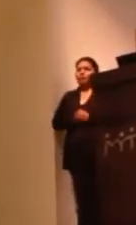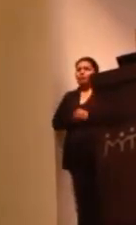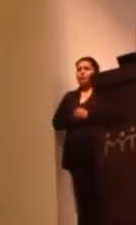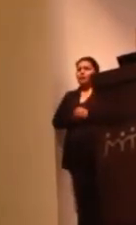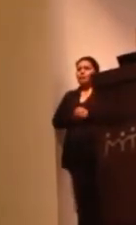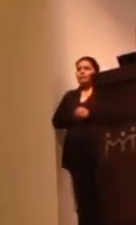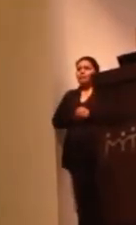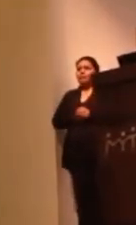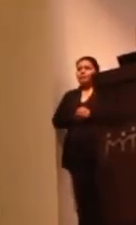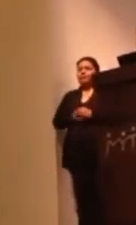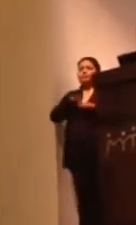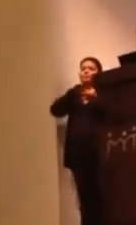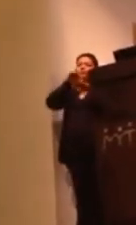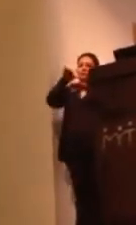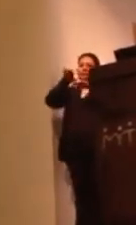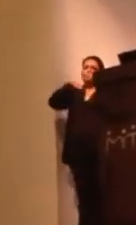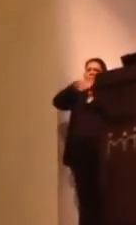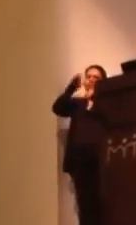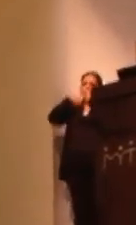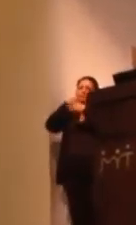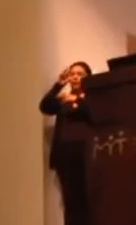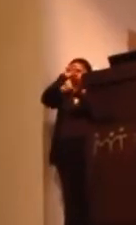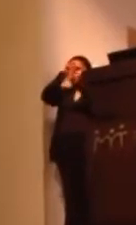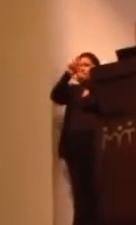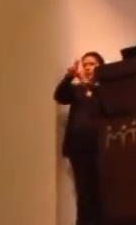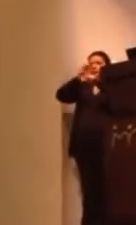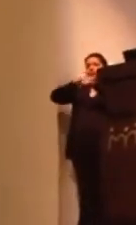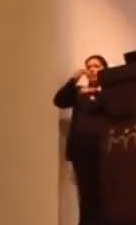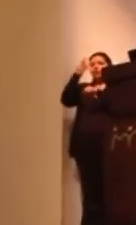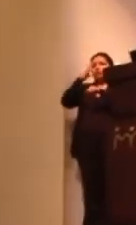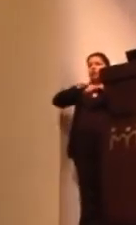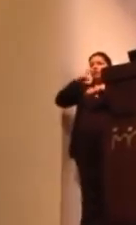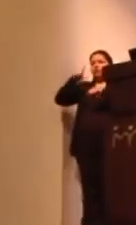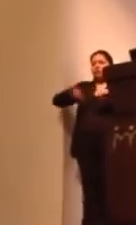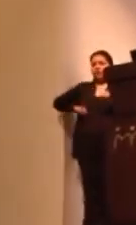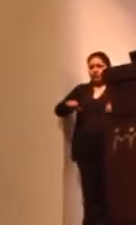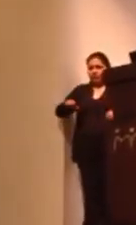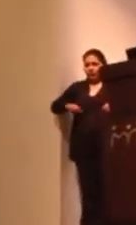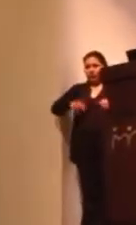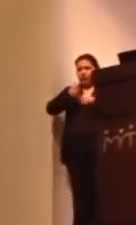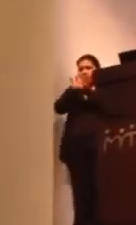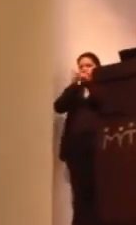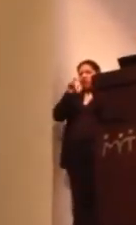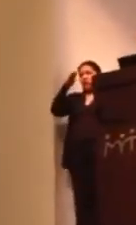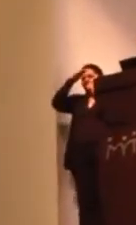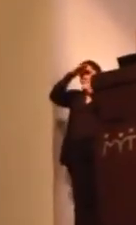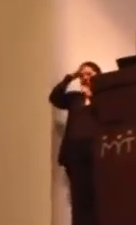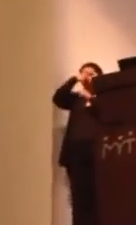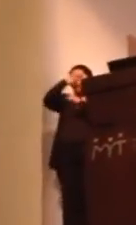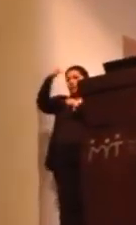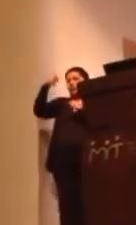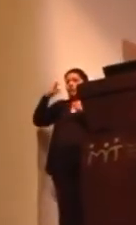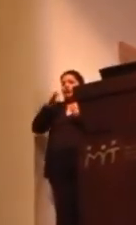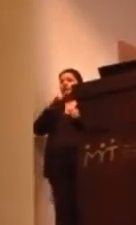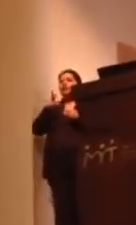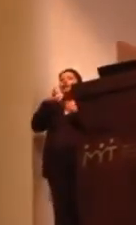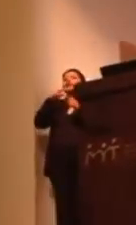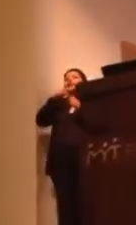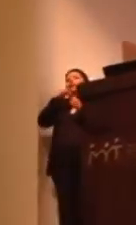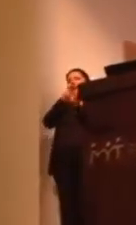Y sobre todo se respetaba mucho más la acción libre de pensamientos humanos, de un niño sobre